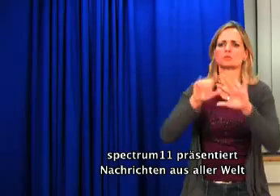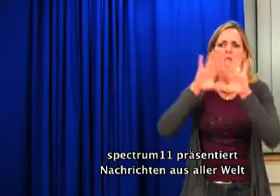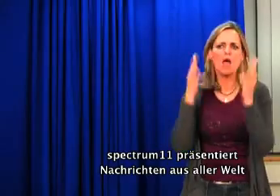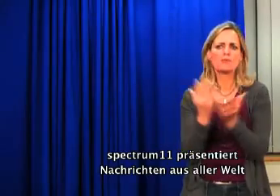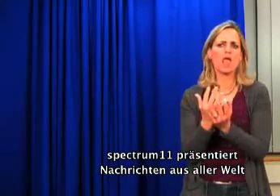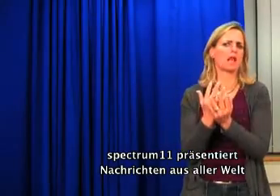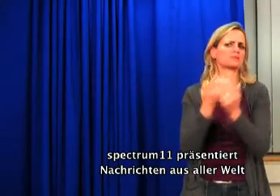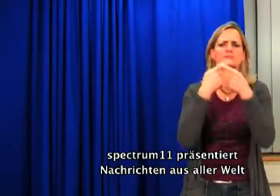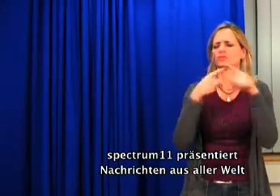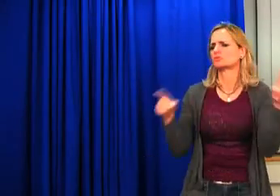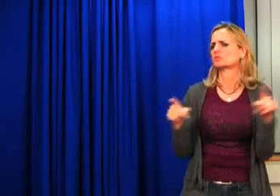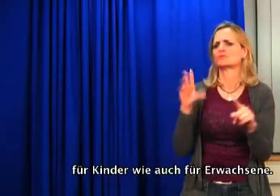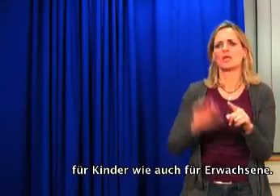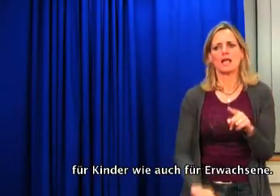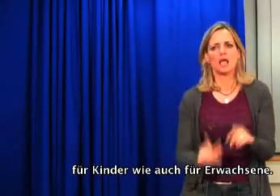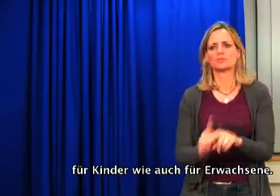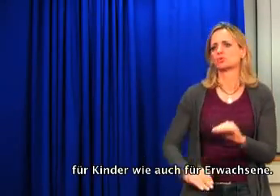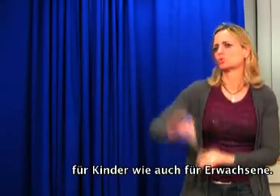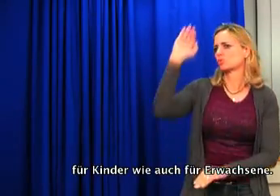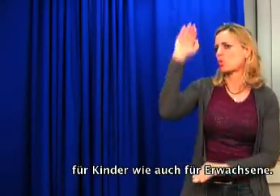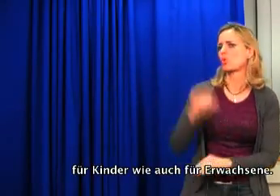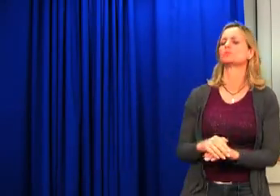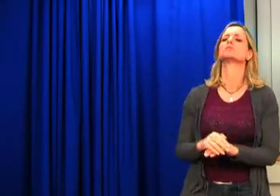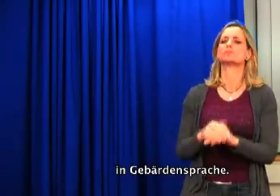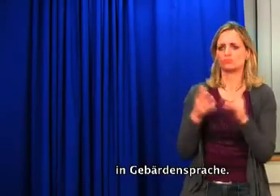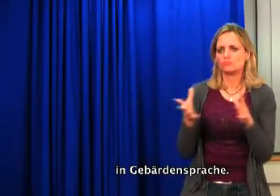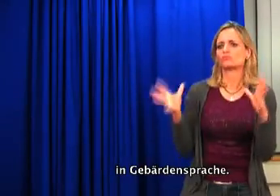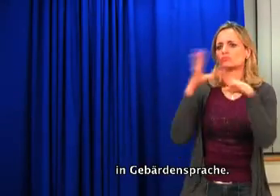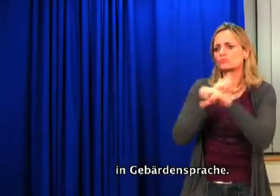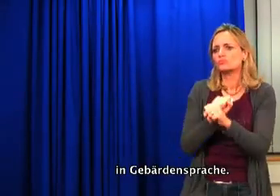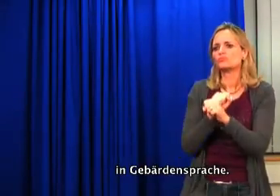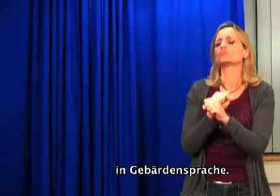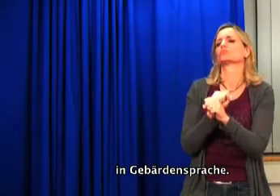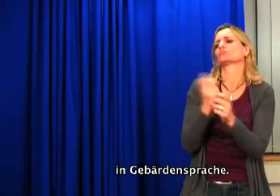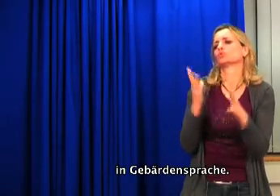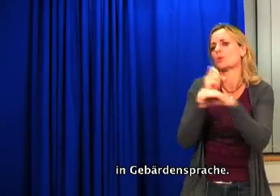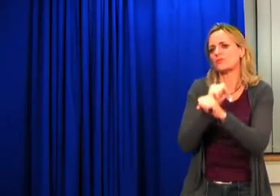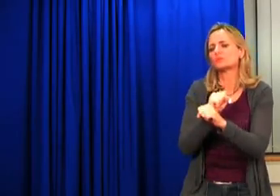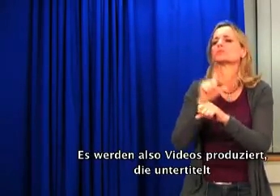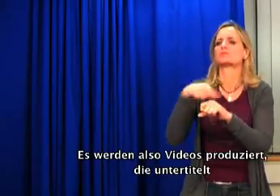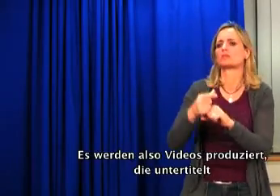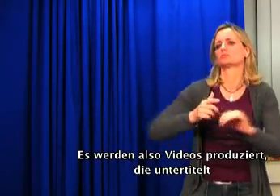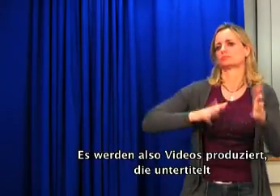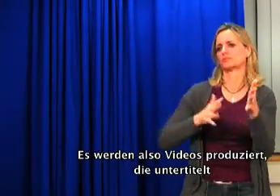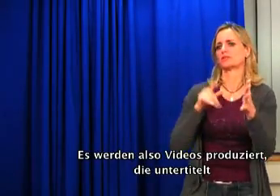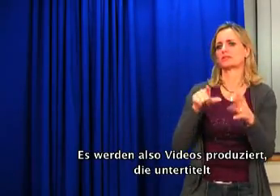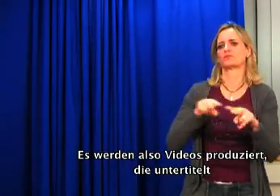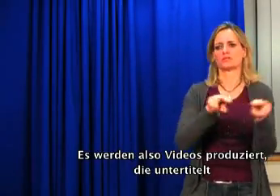Spektrum 11 präsentiert Nachrichten aus aller Welt für Kinder wie auch für Erwachsene in Gebärdensprache. Es werden also